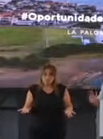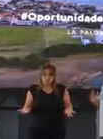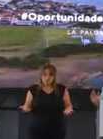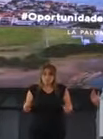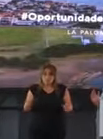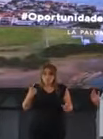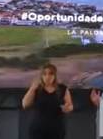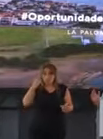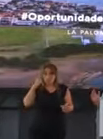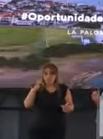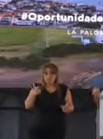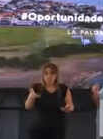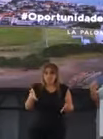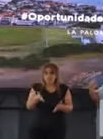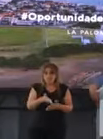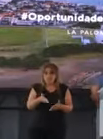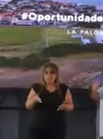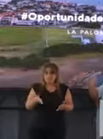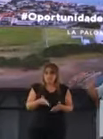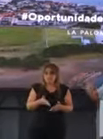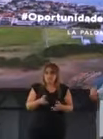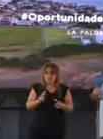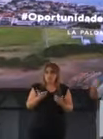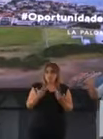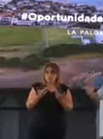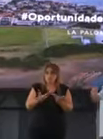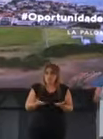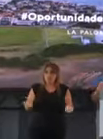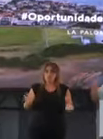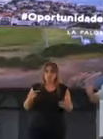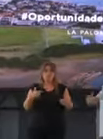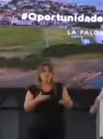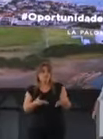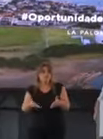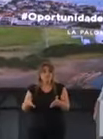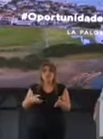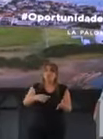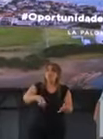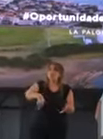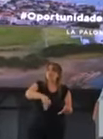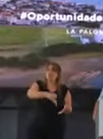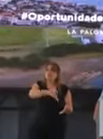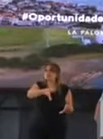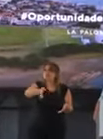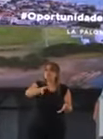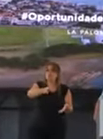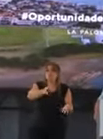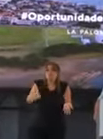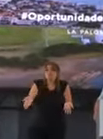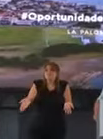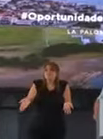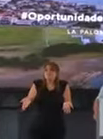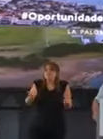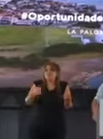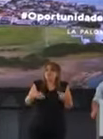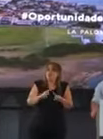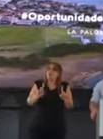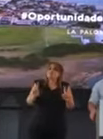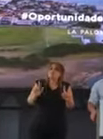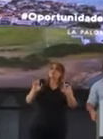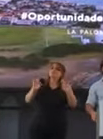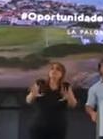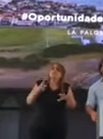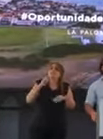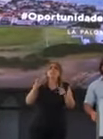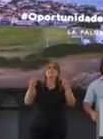iniciativa. Es una inercia que lo lleva con un rumbo que quién sabe a dónde llegará. Ya no son los temas